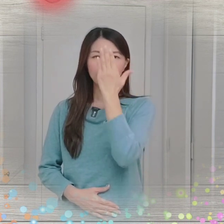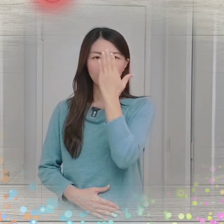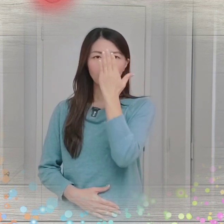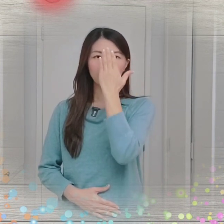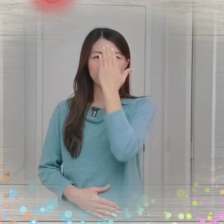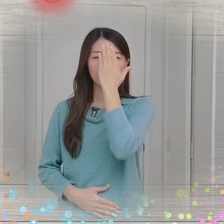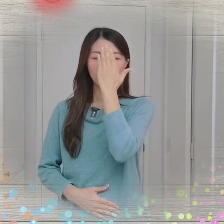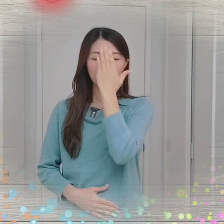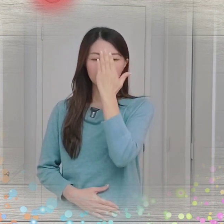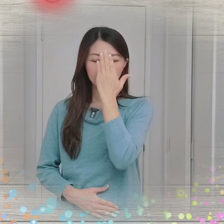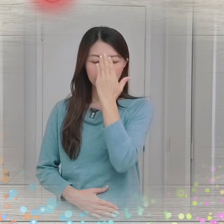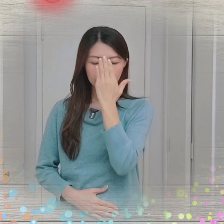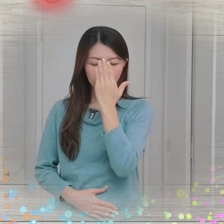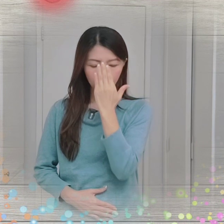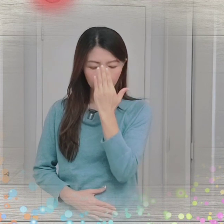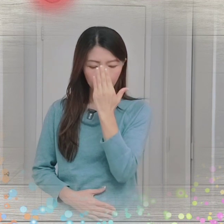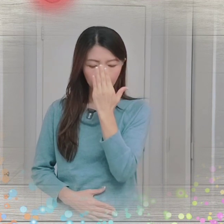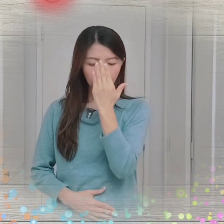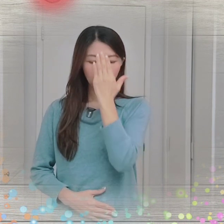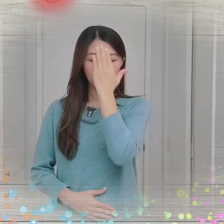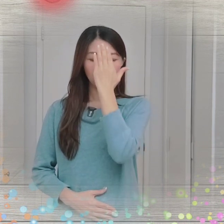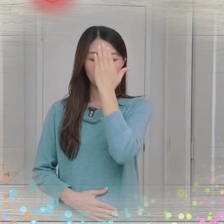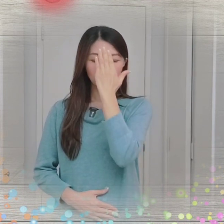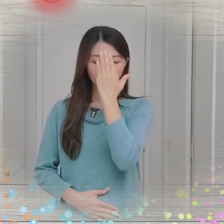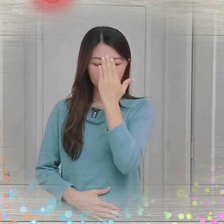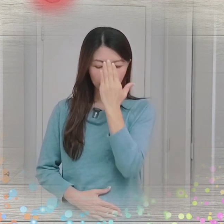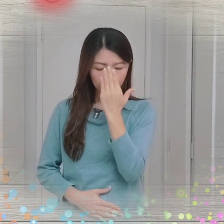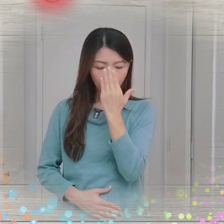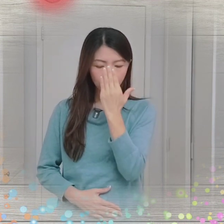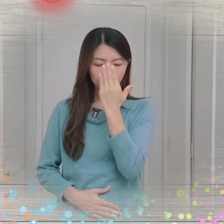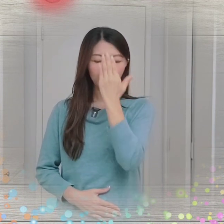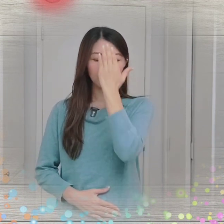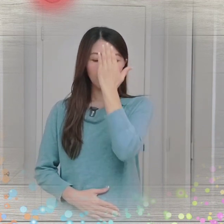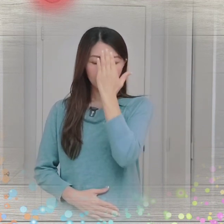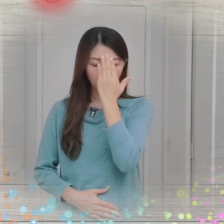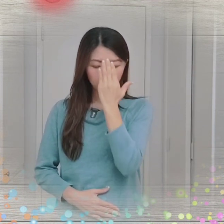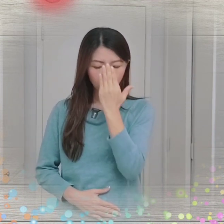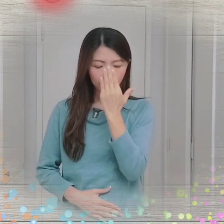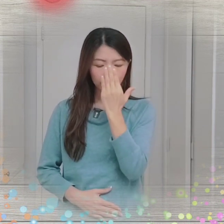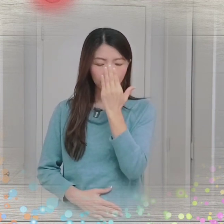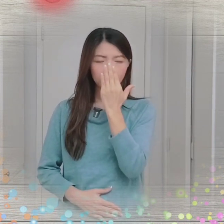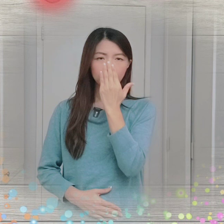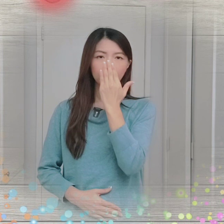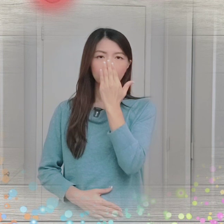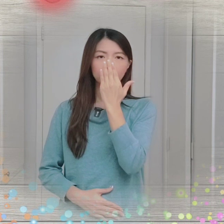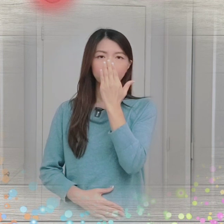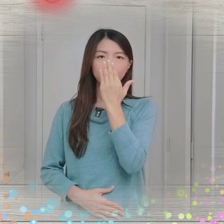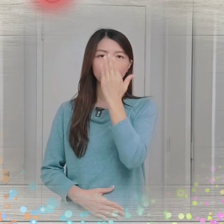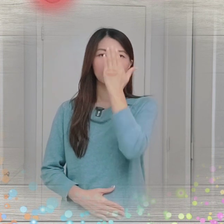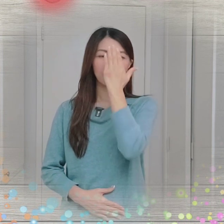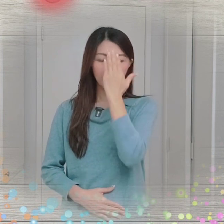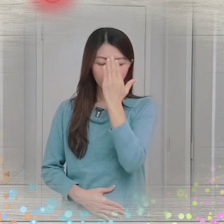바로 코앞에서 살짝 이렇게 얼굴도 동시에 같이 내려주시면 겸손하다 이런 뜻입니다.